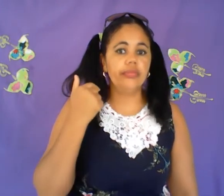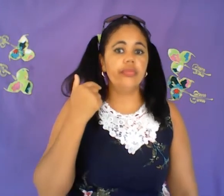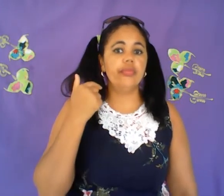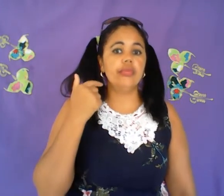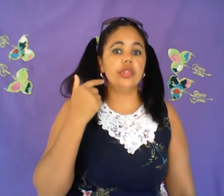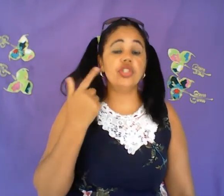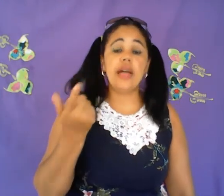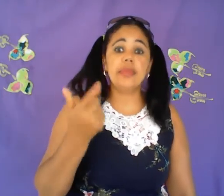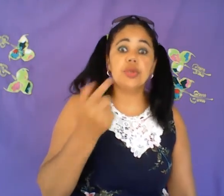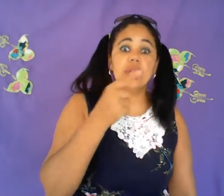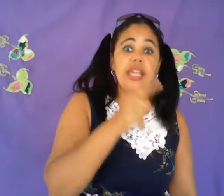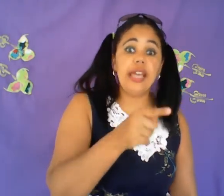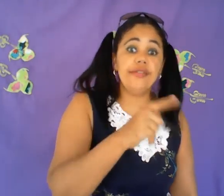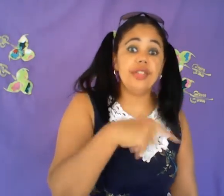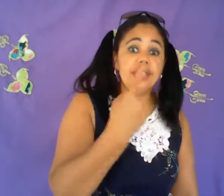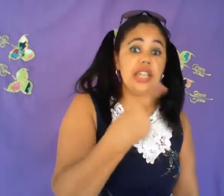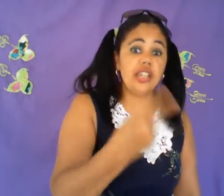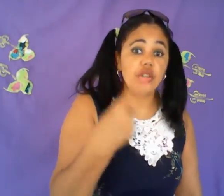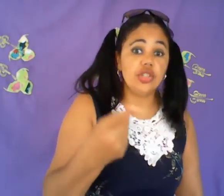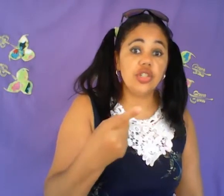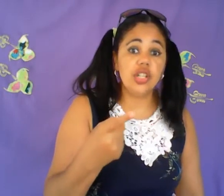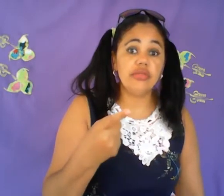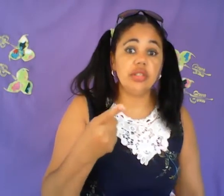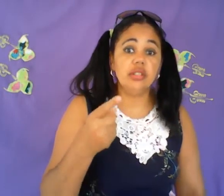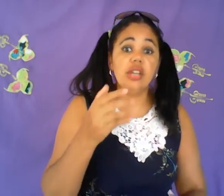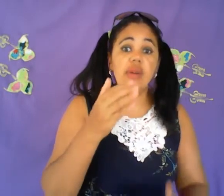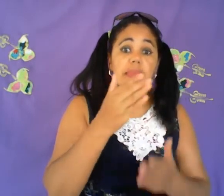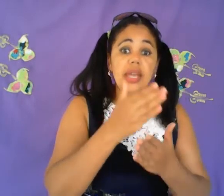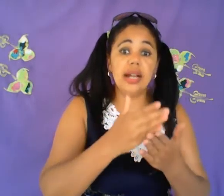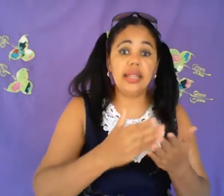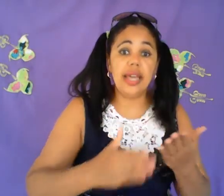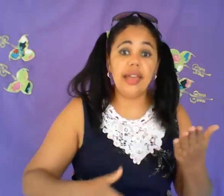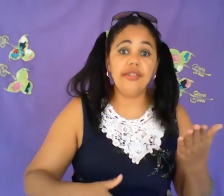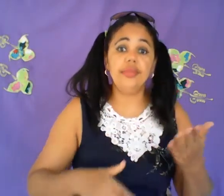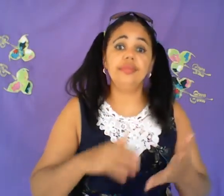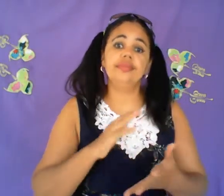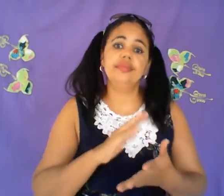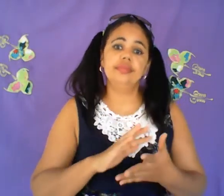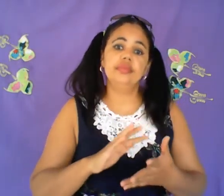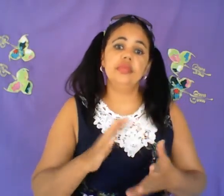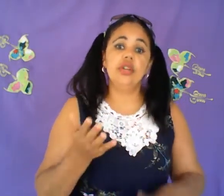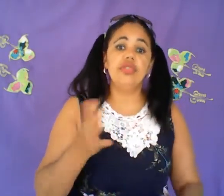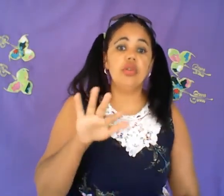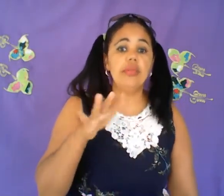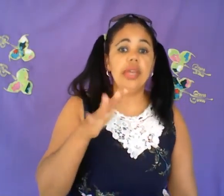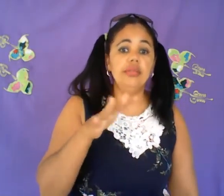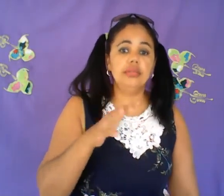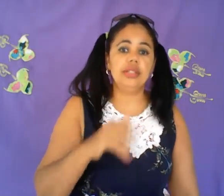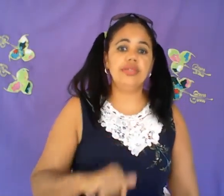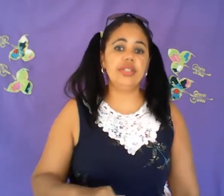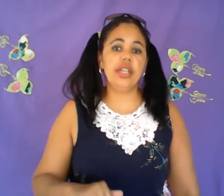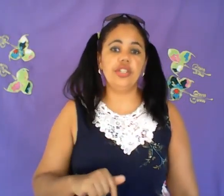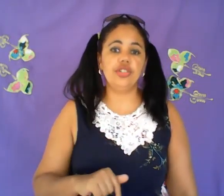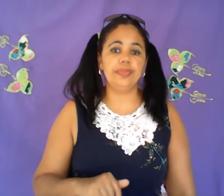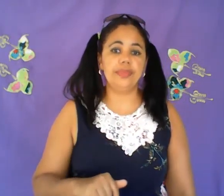Já a pessoa deficiente auditiva tem uma perca leve. Então, ficou meio deficiente, tá bom?